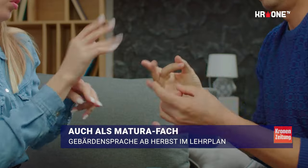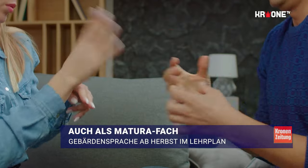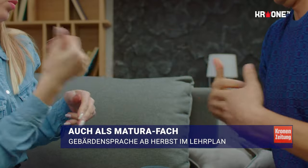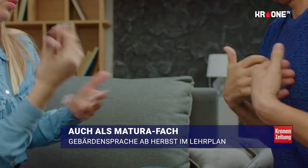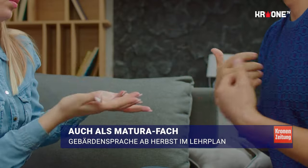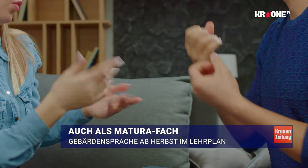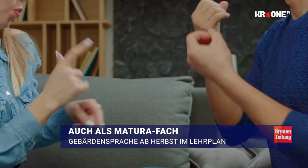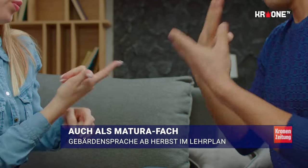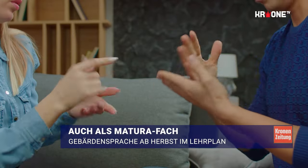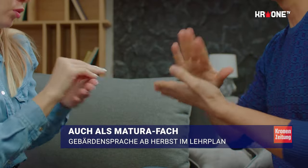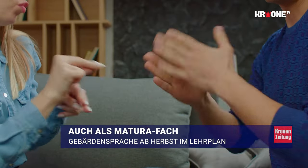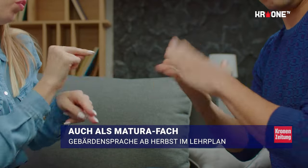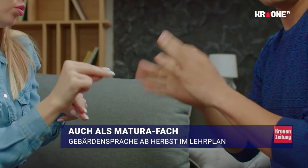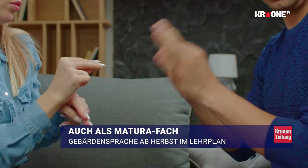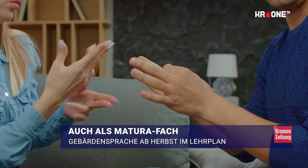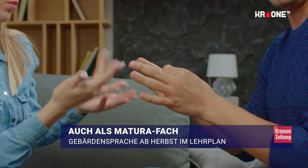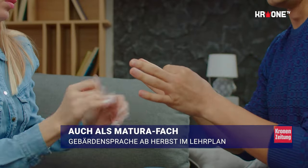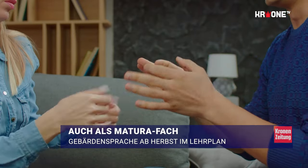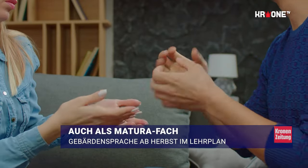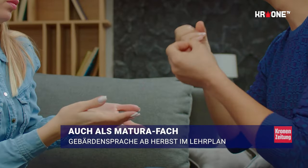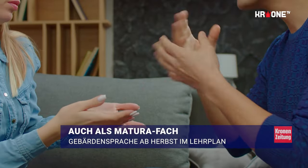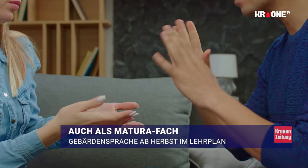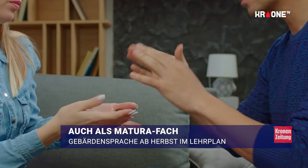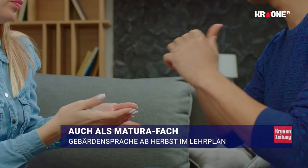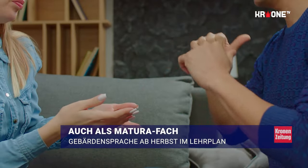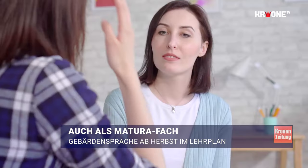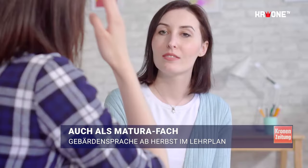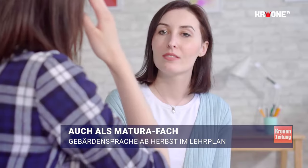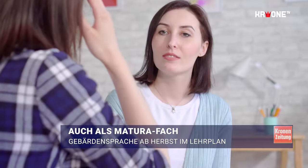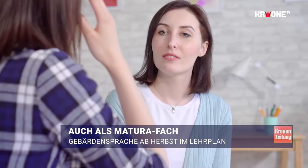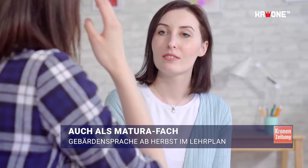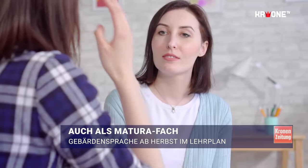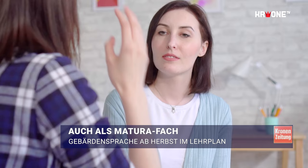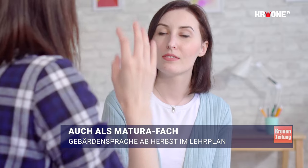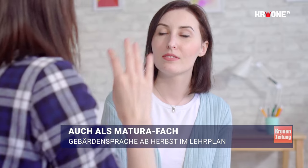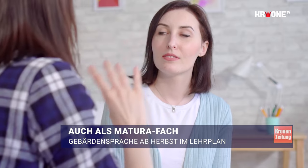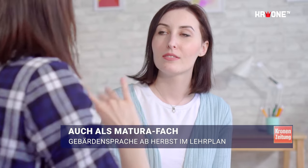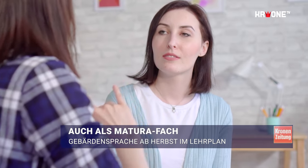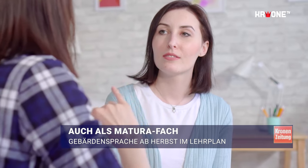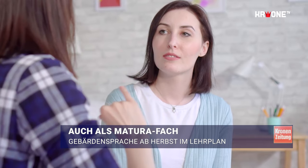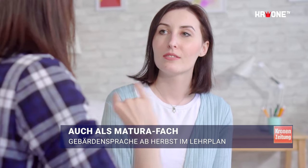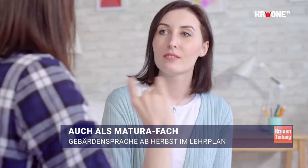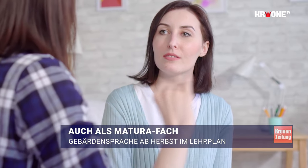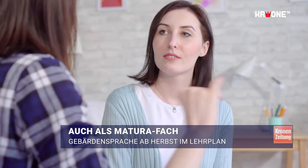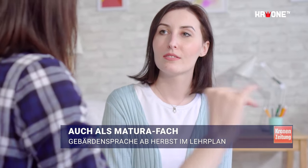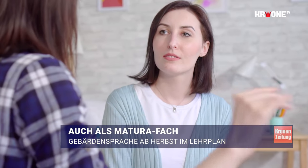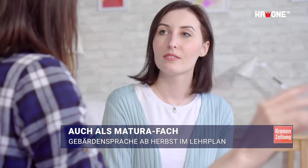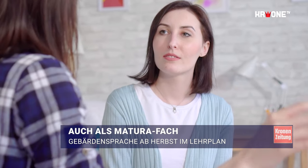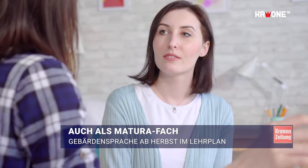gezeigt und hat mit der Einführung des neuen Lehrplans betont, dass es ein erster Schritt zur Anerkennung der österreichischen Gebärdensprache in der